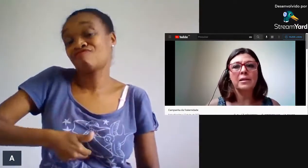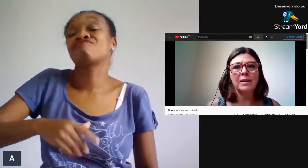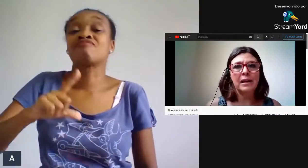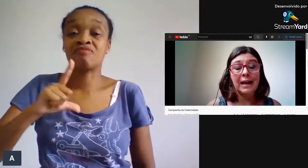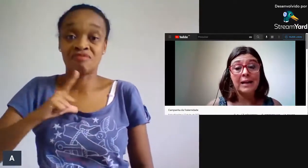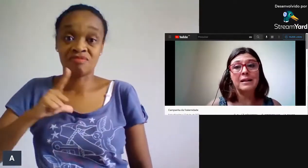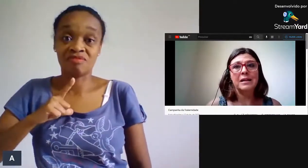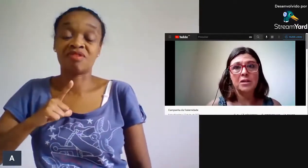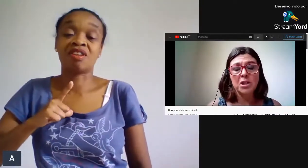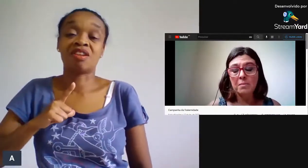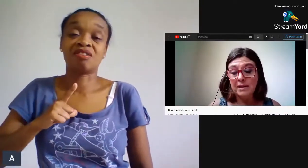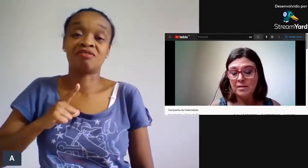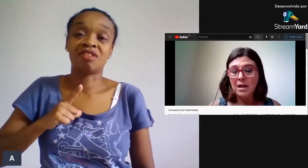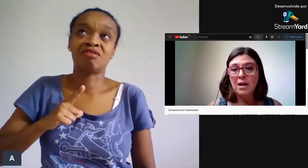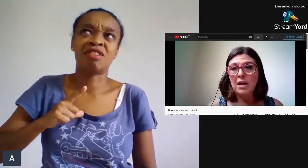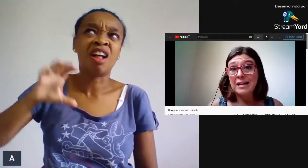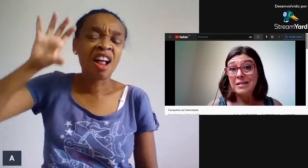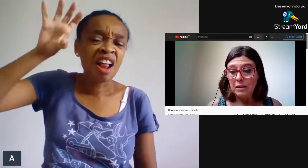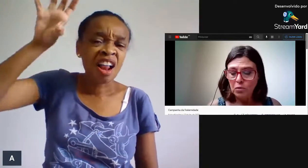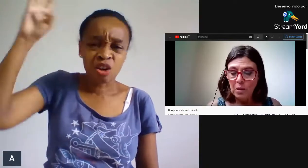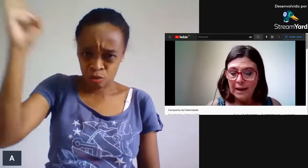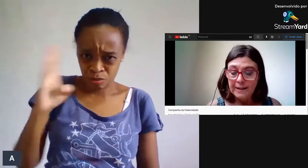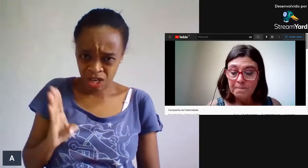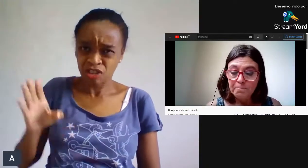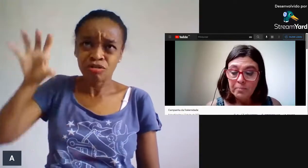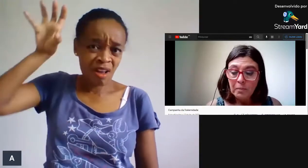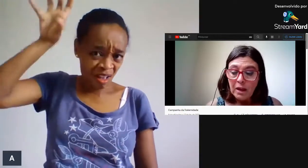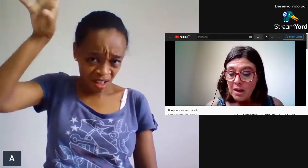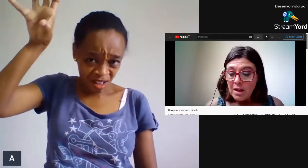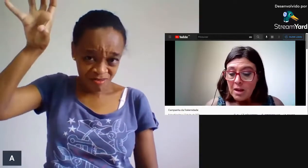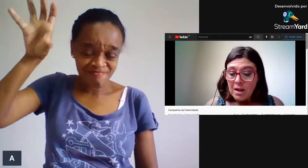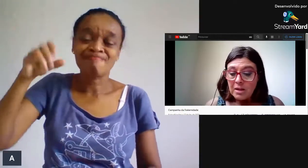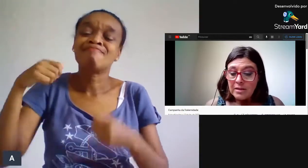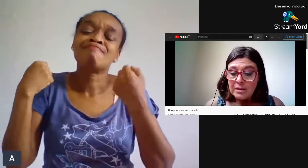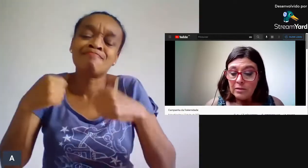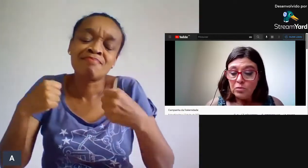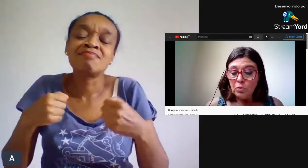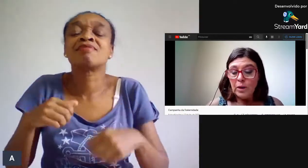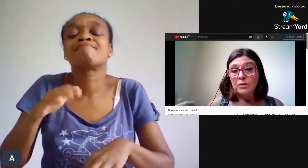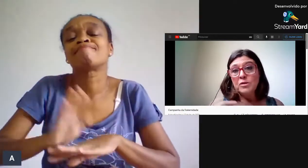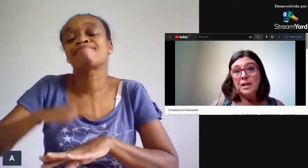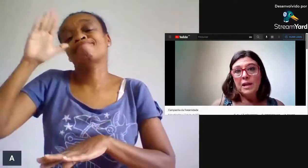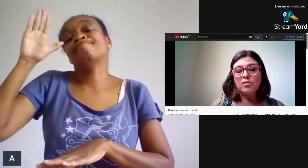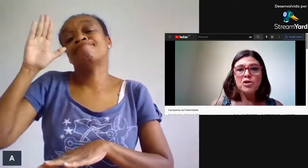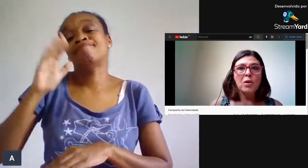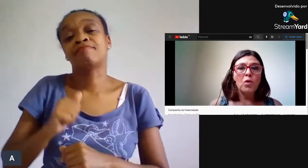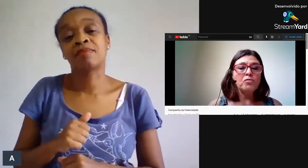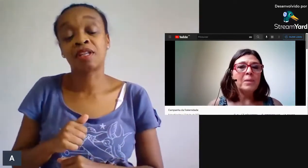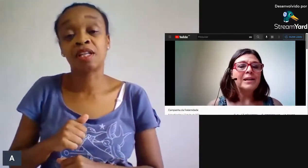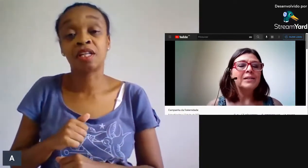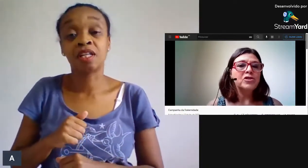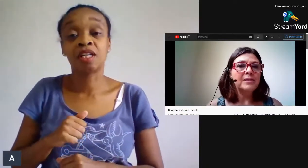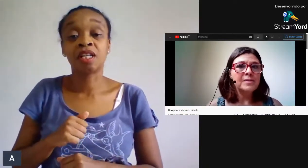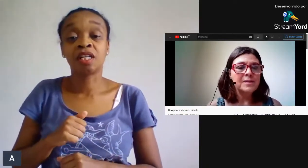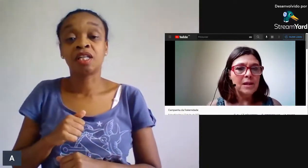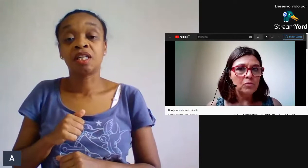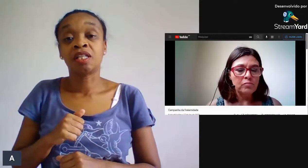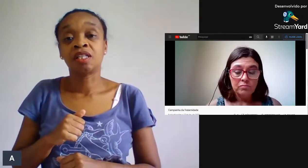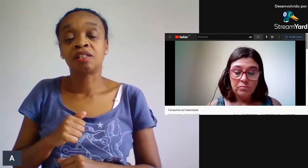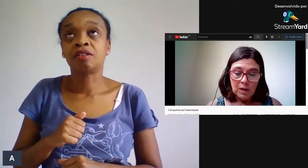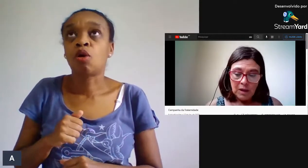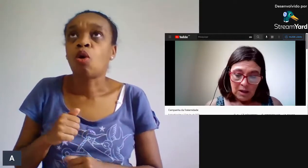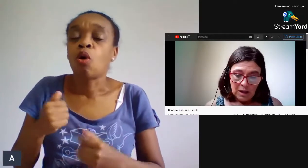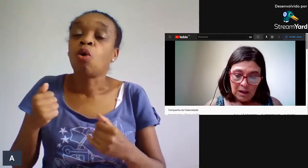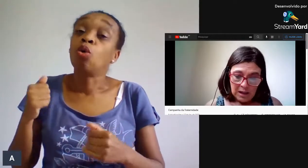essa característica mais acentuada. Então, no ano seguinte já houve uma grande